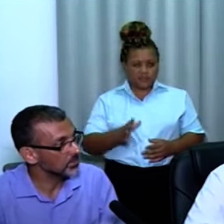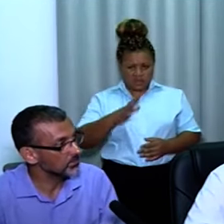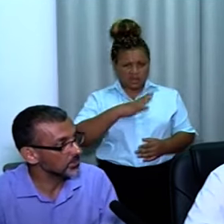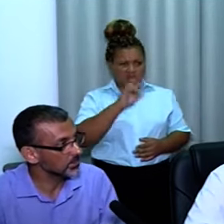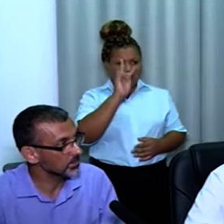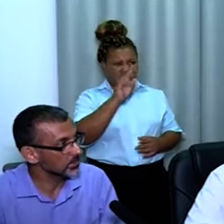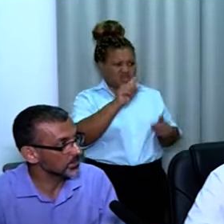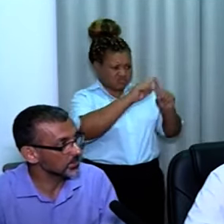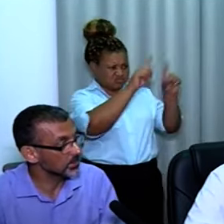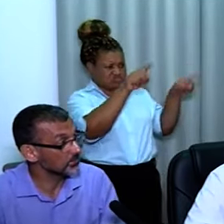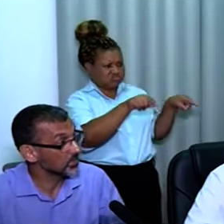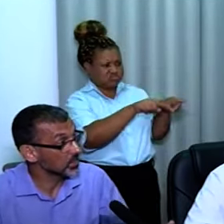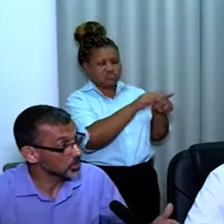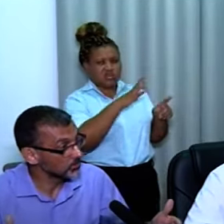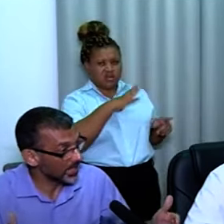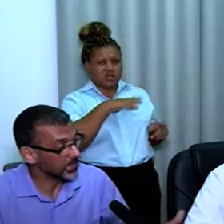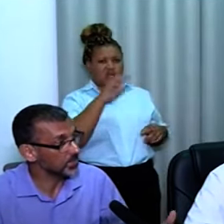de